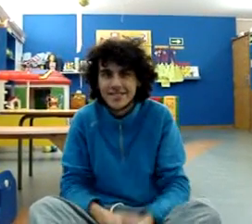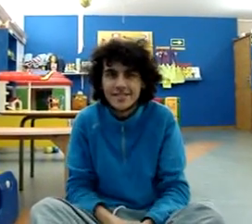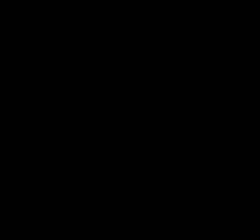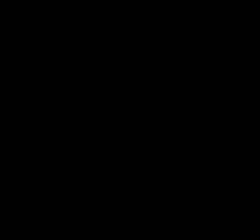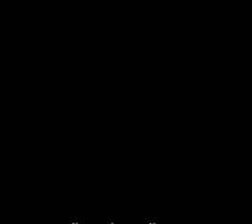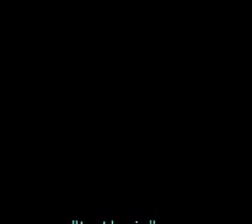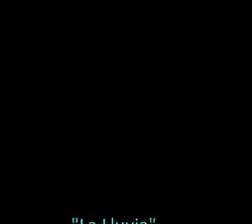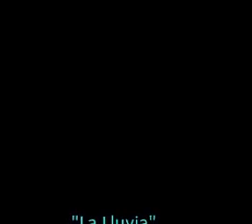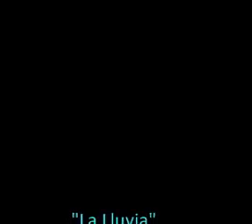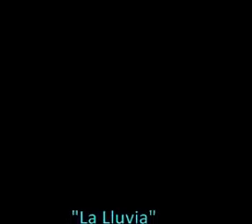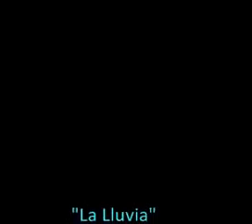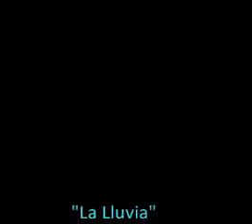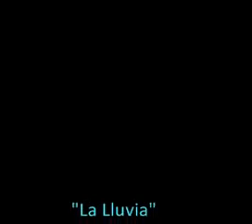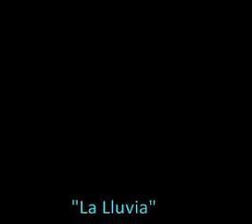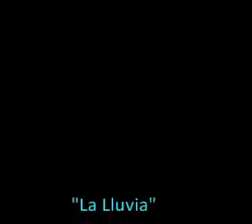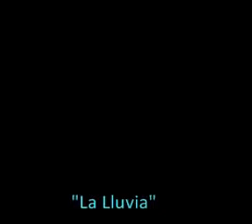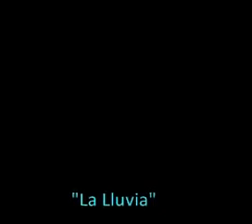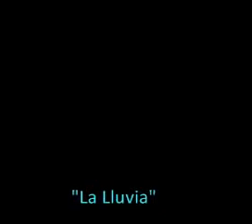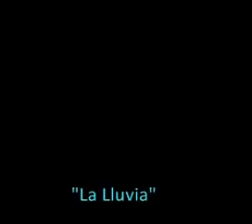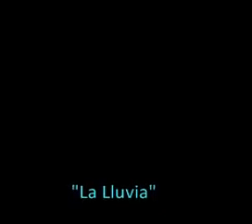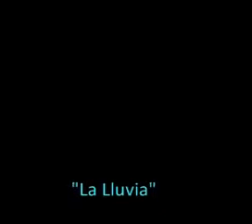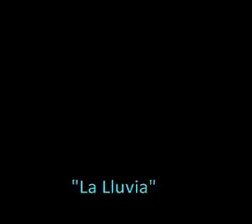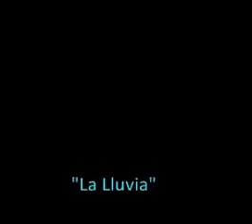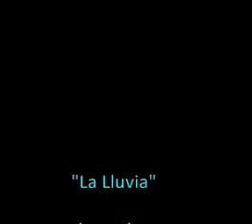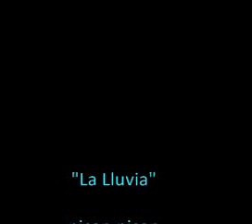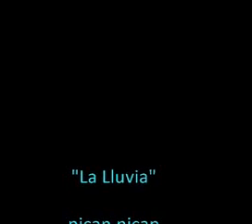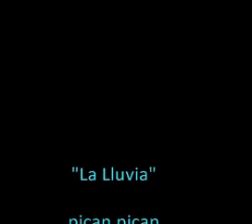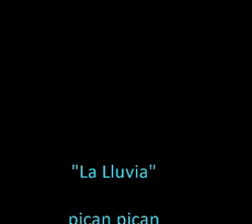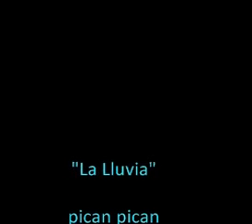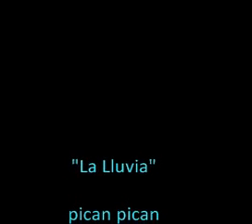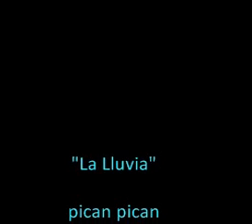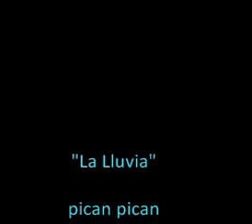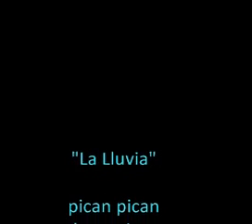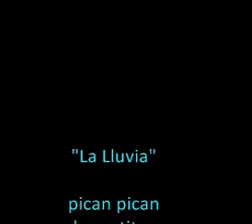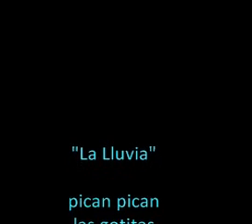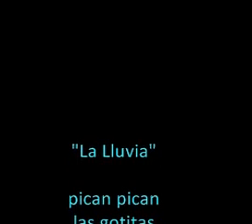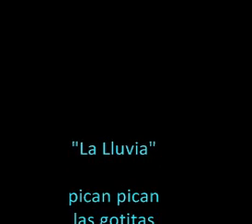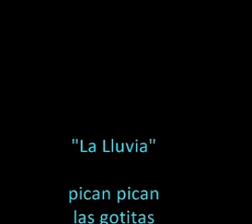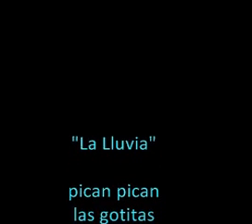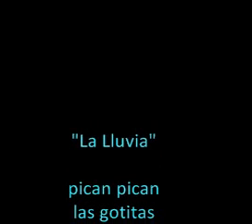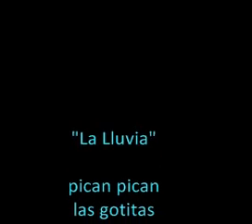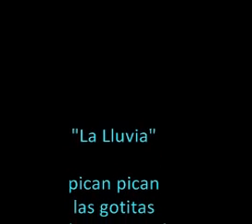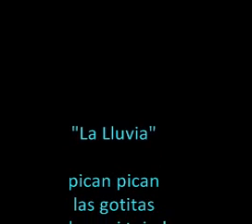Bien. Venga, la de la lluvia. Una, dos y tres. Dice: pican, pican las